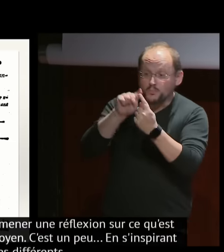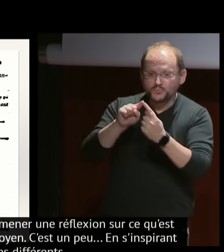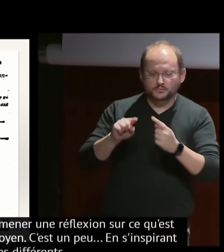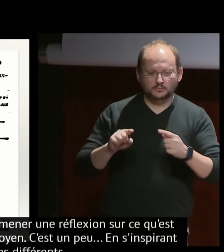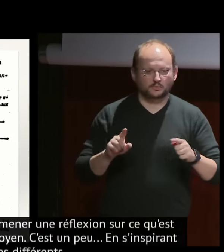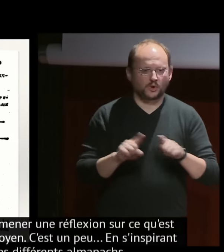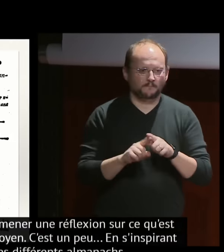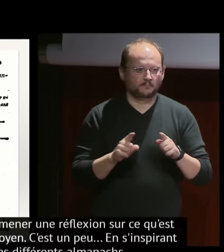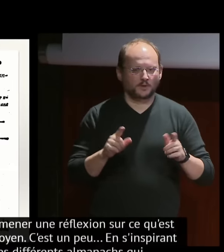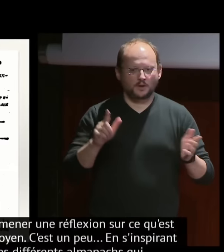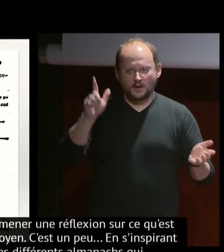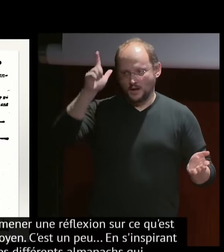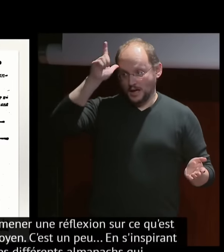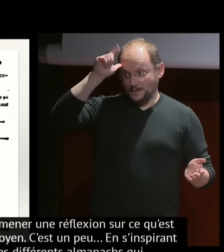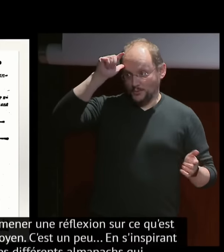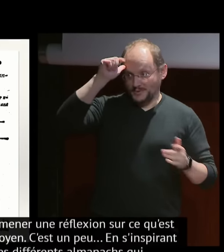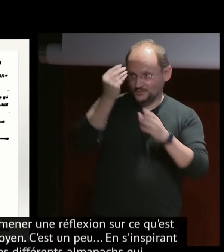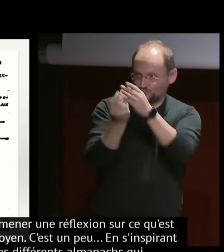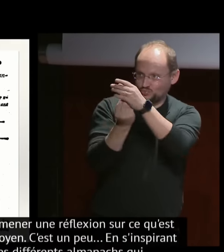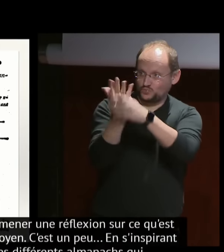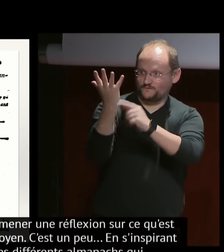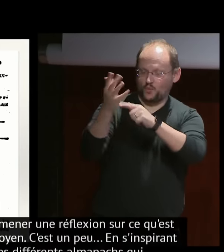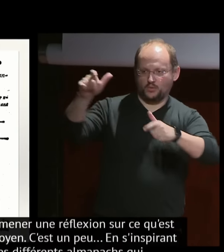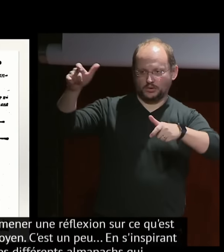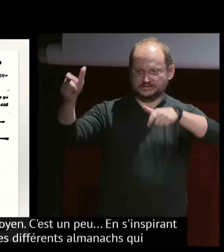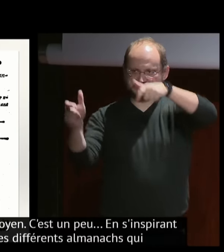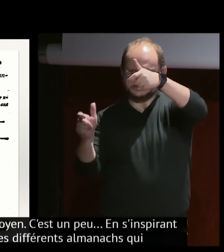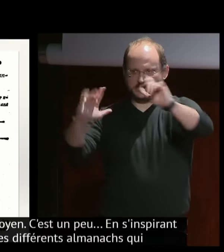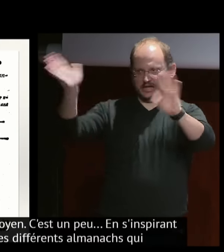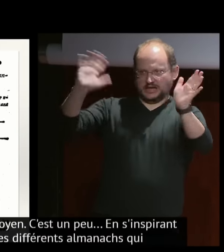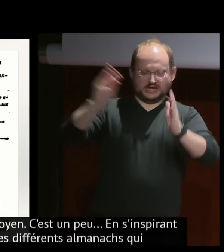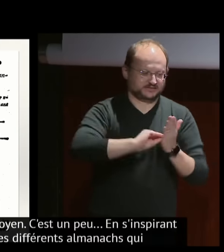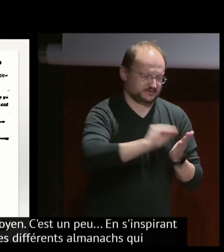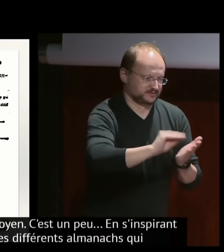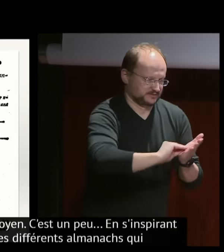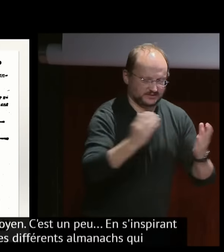almanachs. Il a essayé de faire le sien